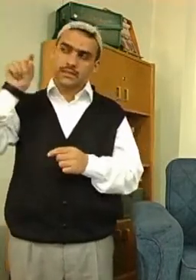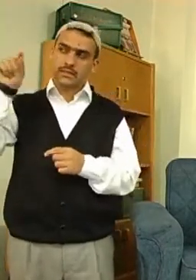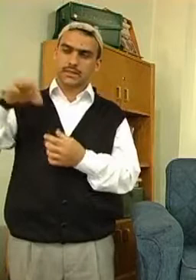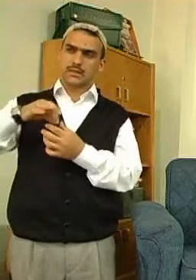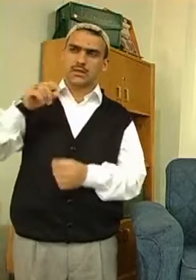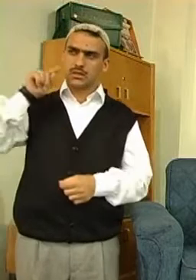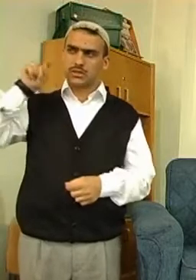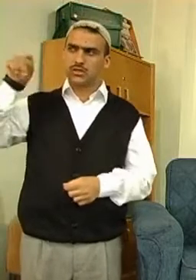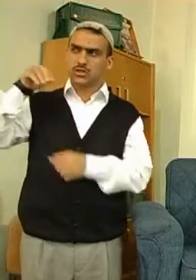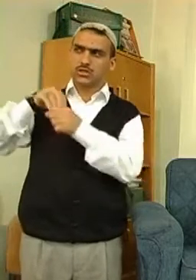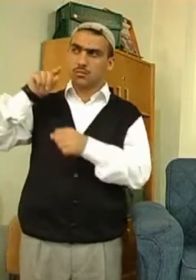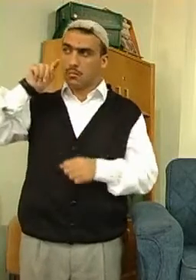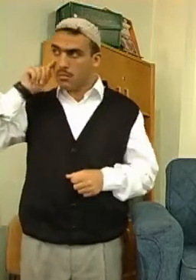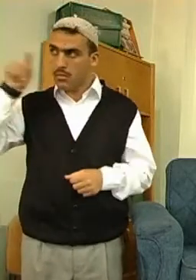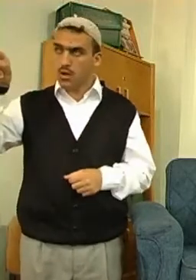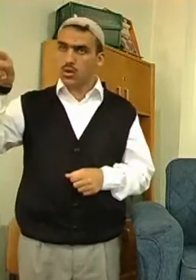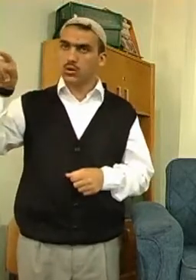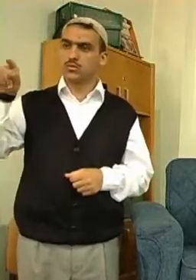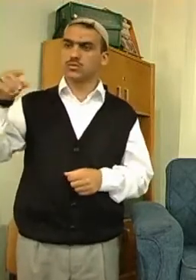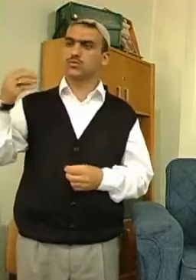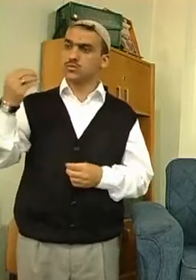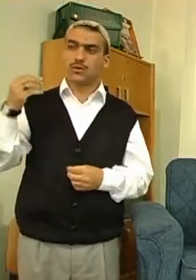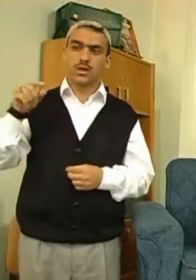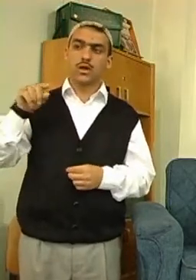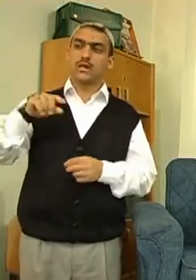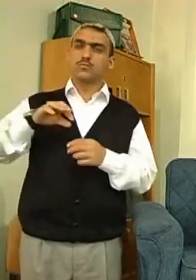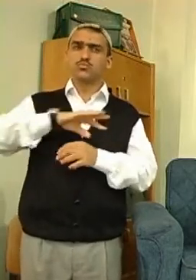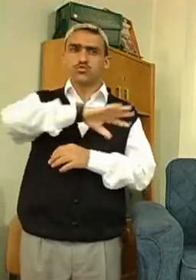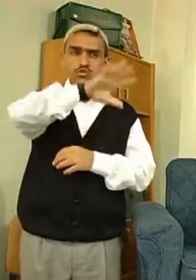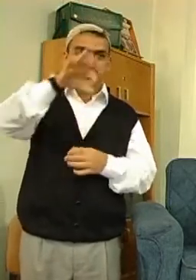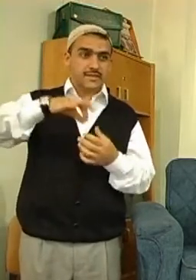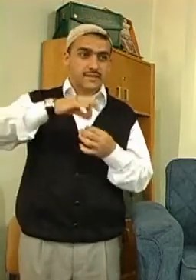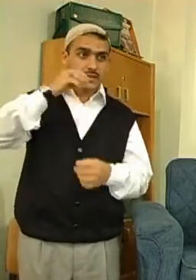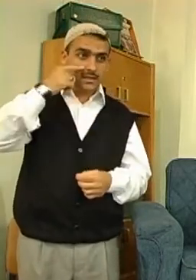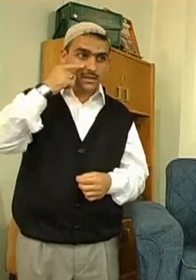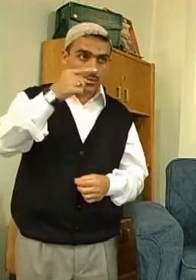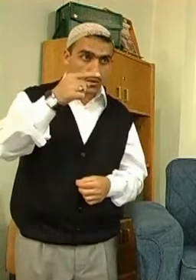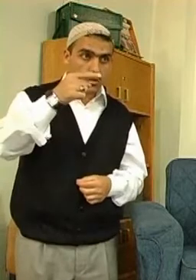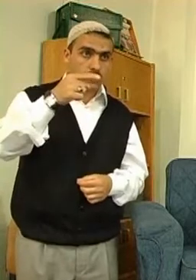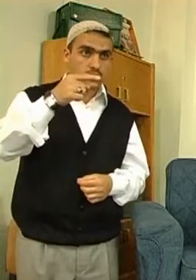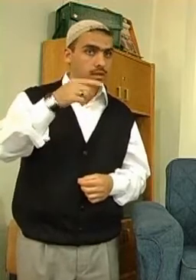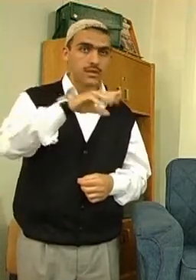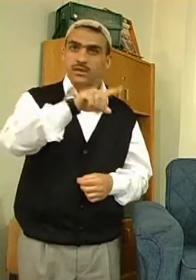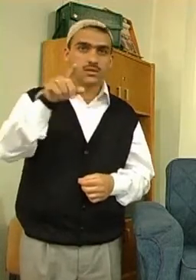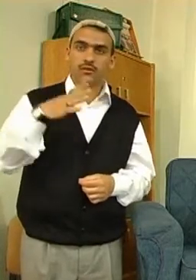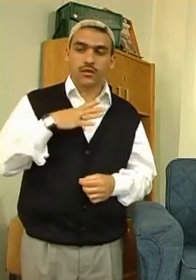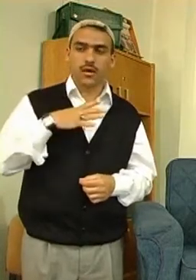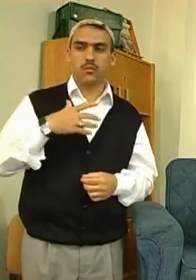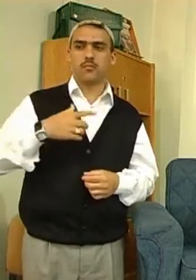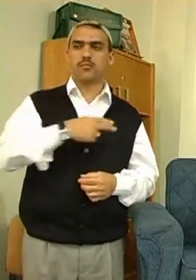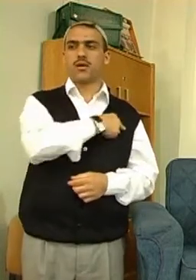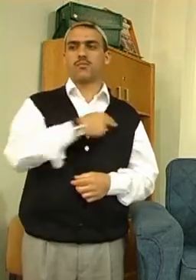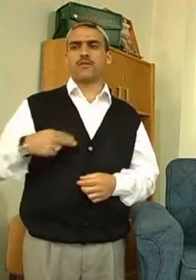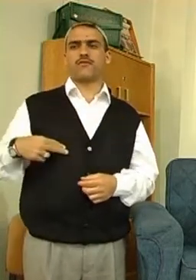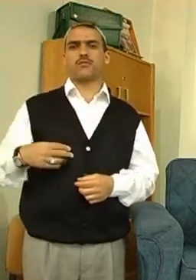veriyoruz. Yani çocuk çıkıyor sandalyeye, diyor ki babamı geçtim. Hani veya masanın üstüne çıkıyor, masanın